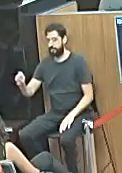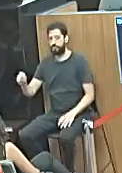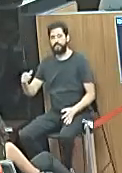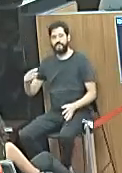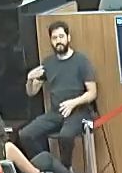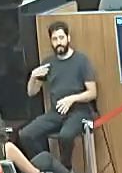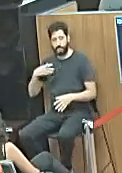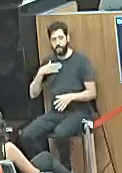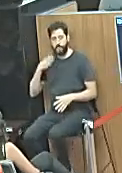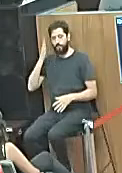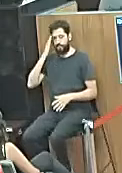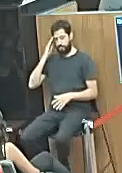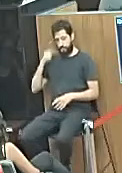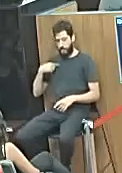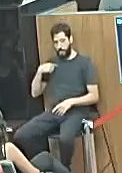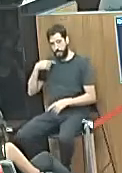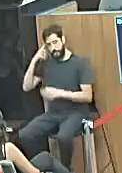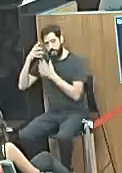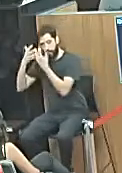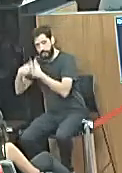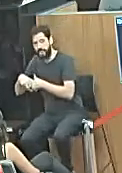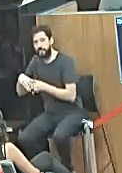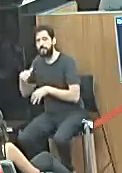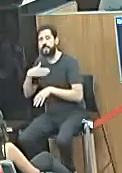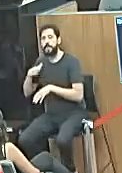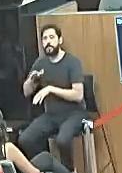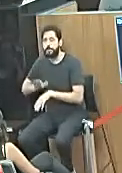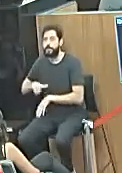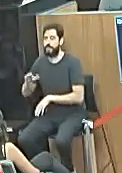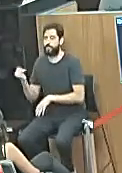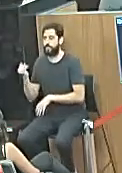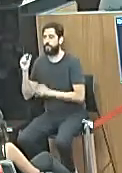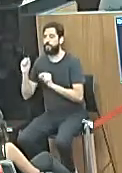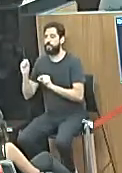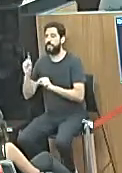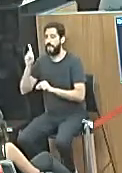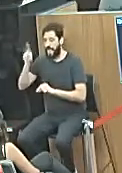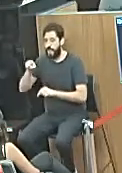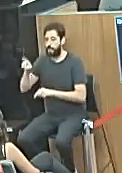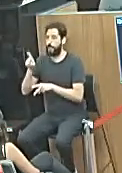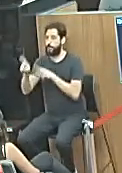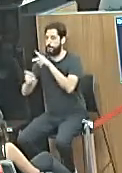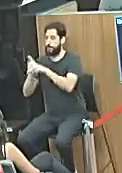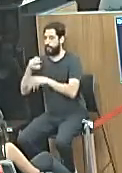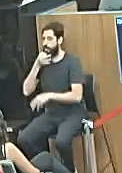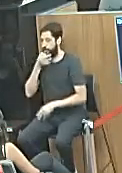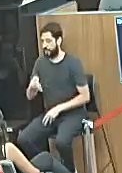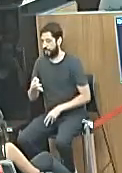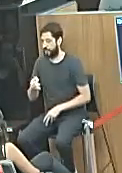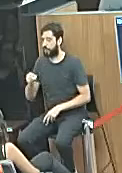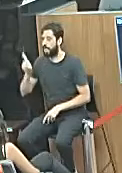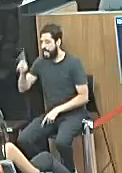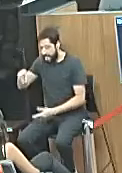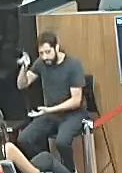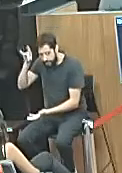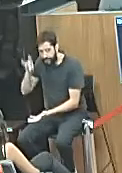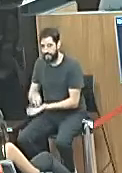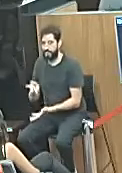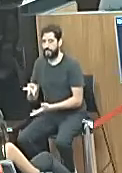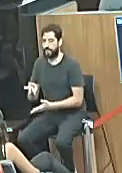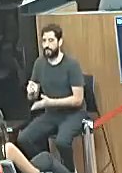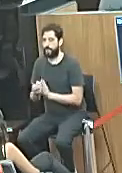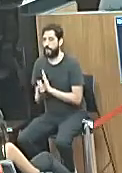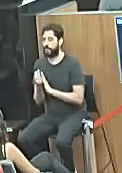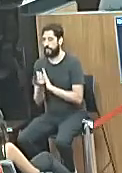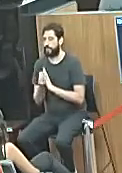positiva é aquela que advém do povo é aquela que o povo da opinião esse é o verdadeiro orçamento participativo